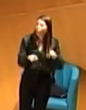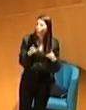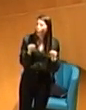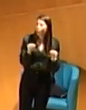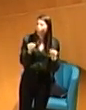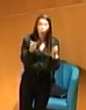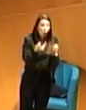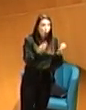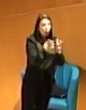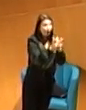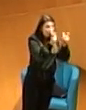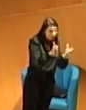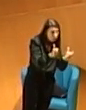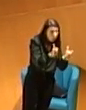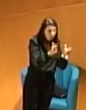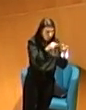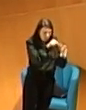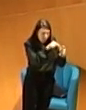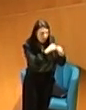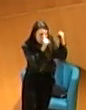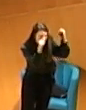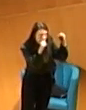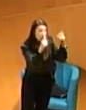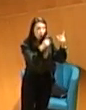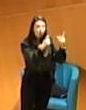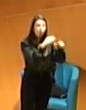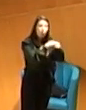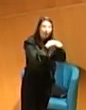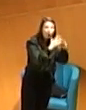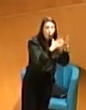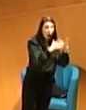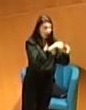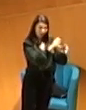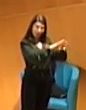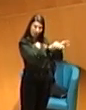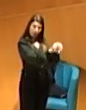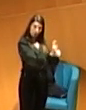des établissements, d'un peu de la politique qui a été aussi amenée par l'équipe éducative,